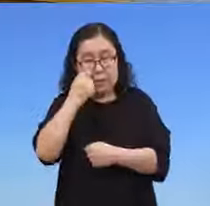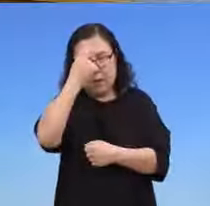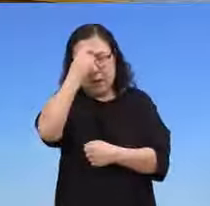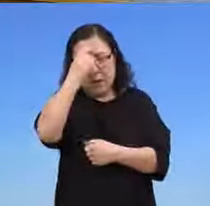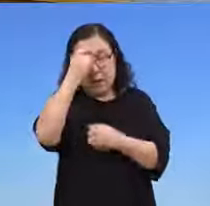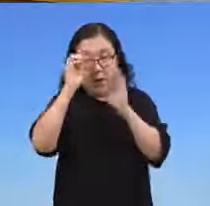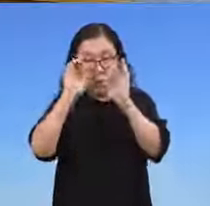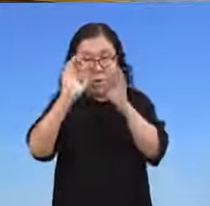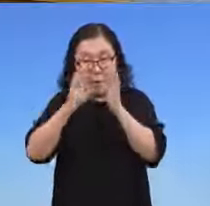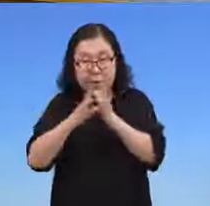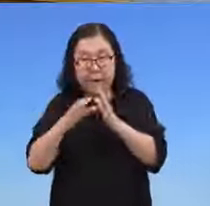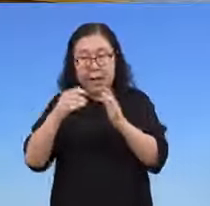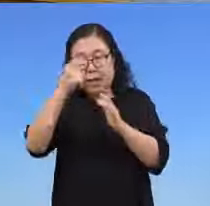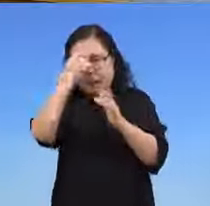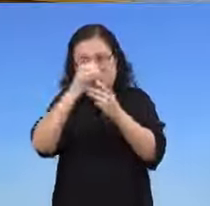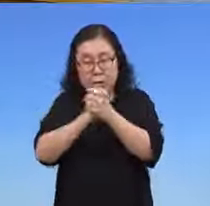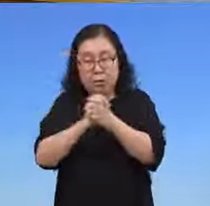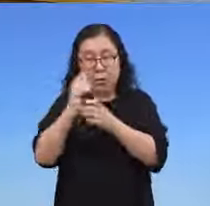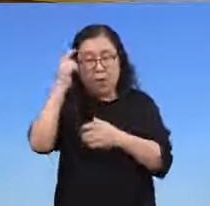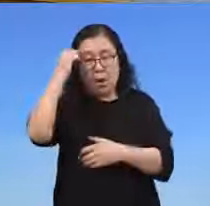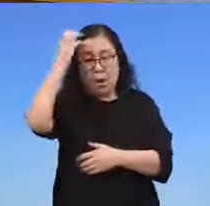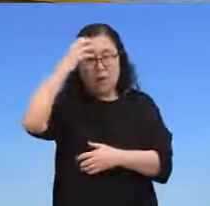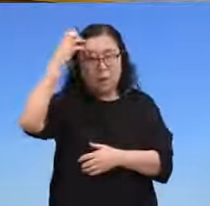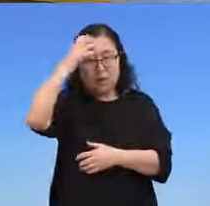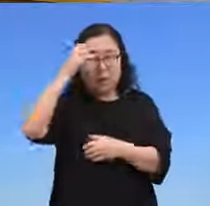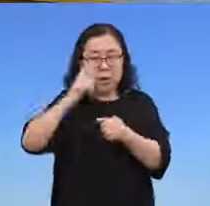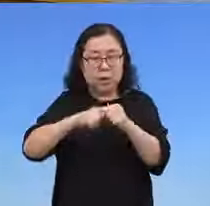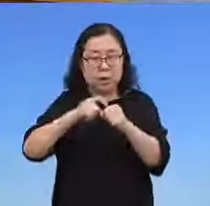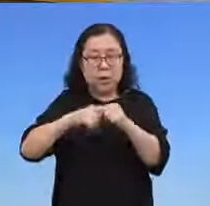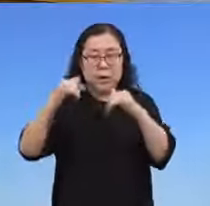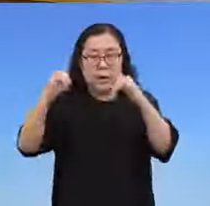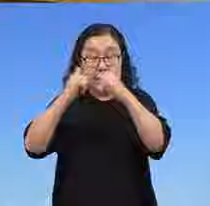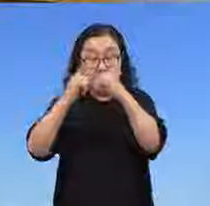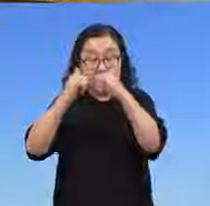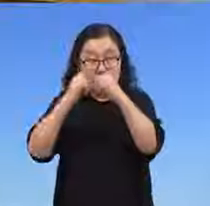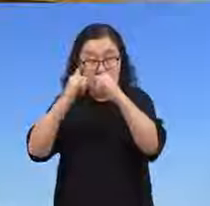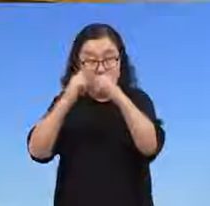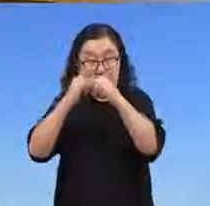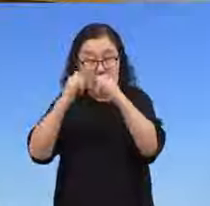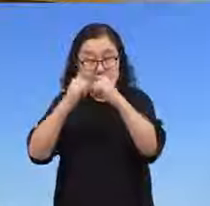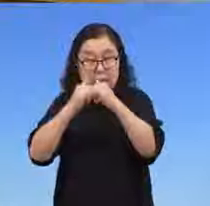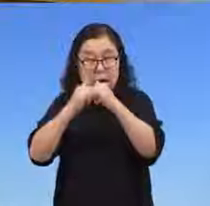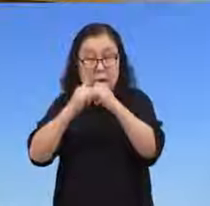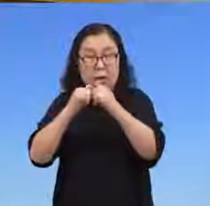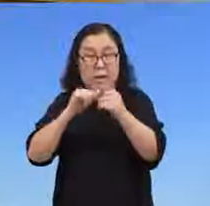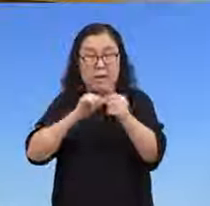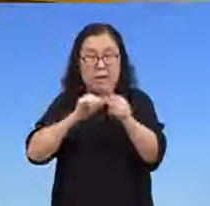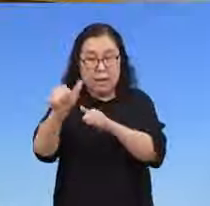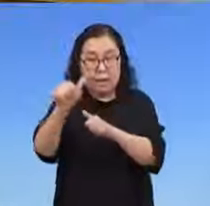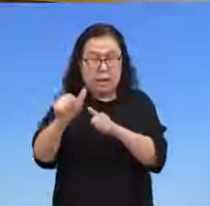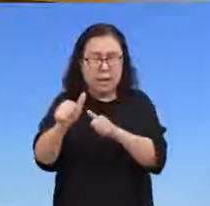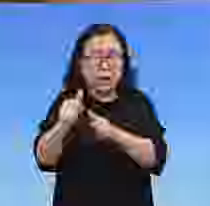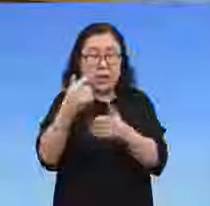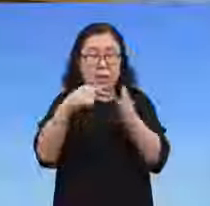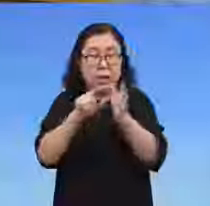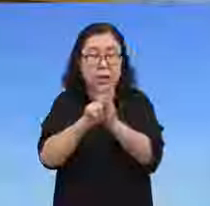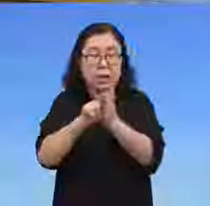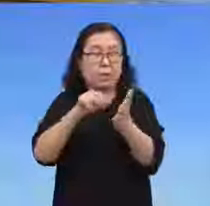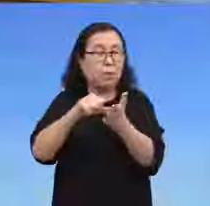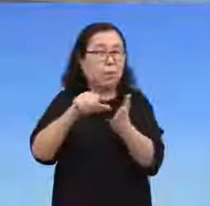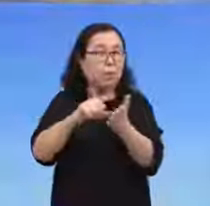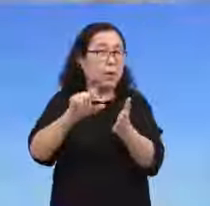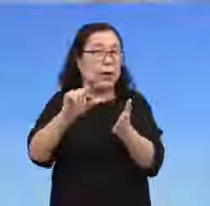영적 전쟁에서 이기도록 하는 도구가 아니고요, 결국은 사단이 뺏고자 하는 건 내가 가진 이 기도의 능력,